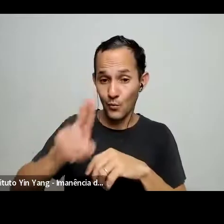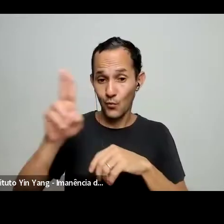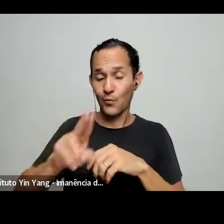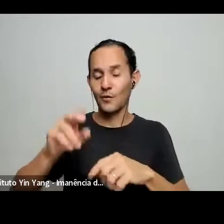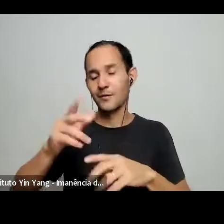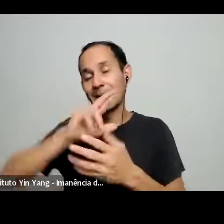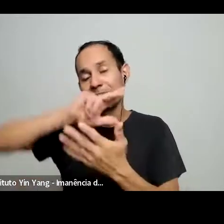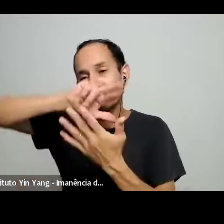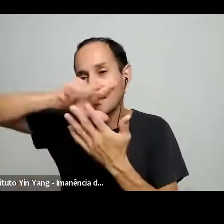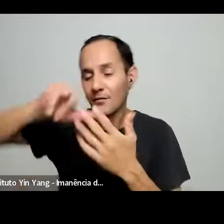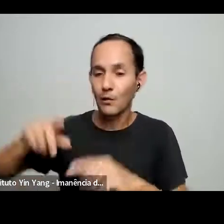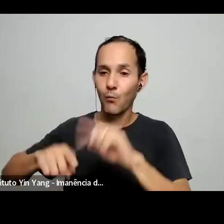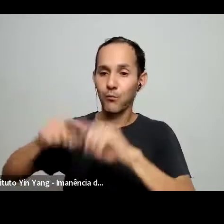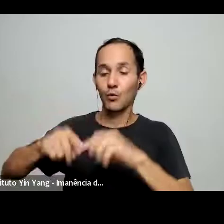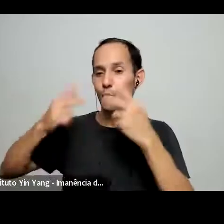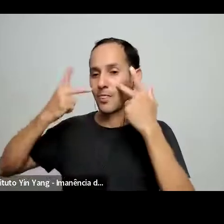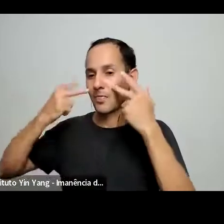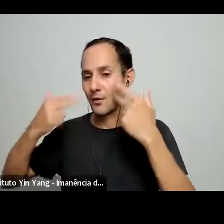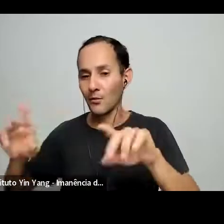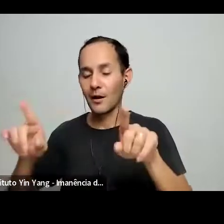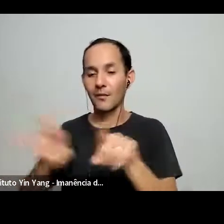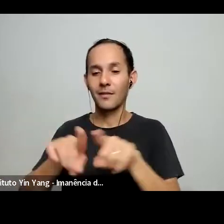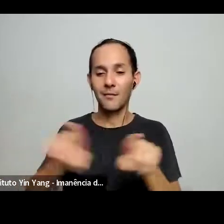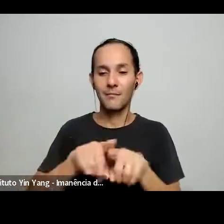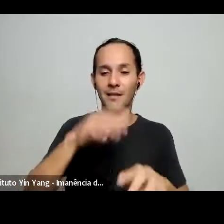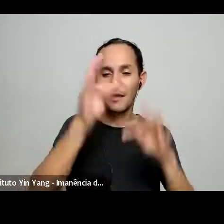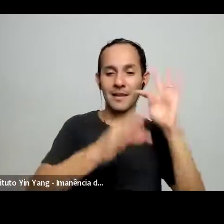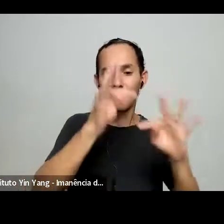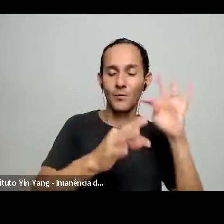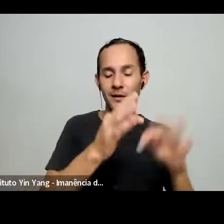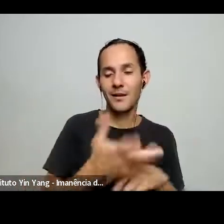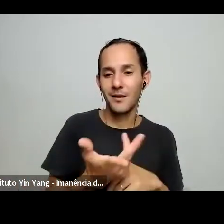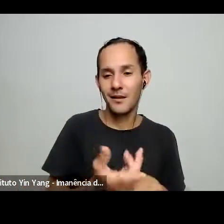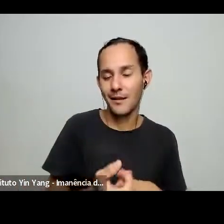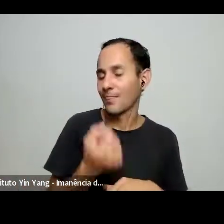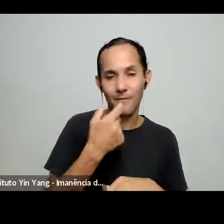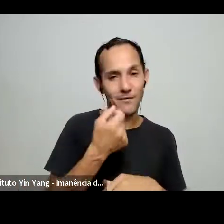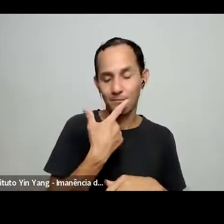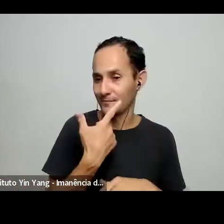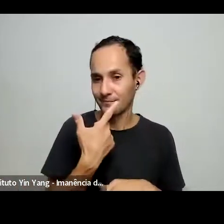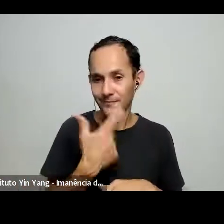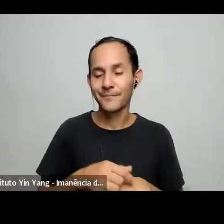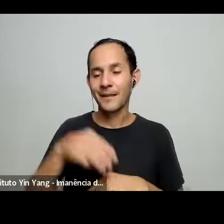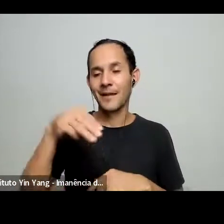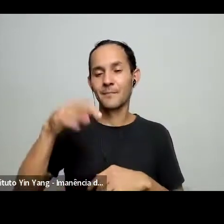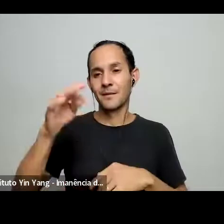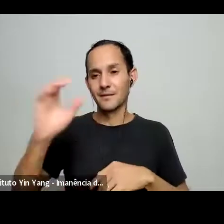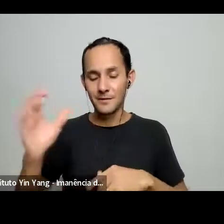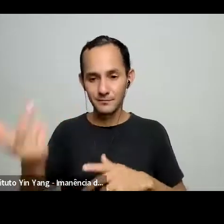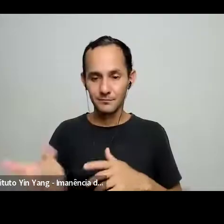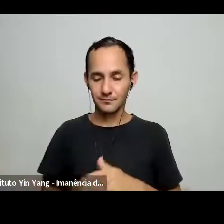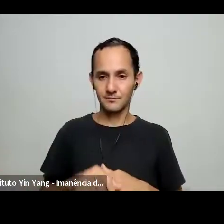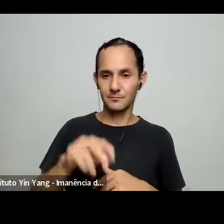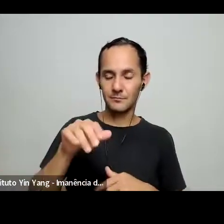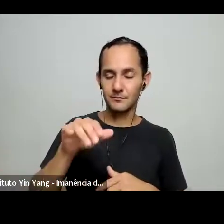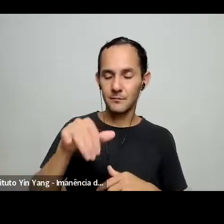diferentes produtos naturais e ou terapias farmacológicas, por exemplo, medicina chinesa, Ayurveda, né, o